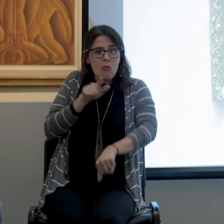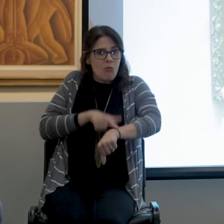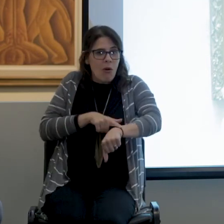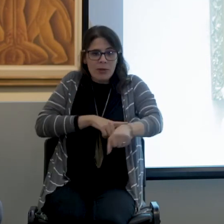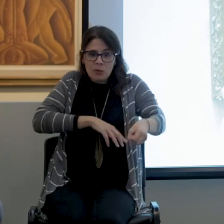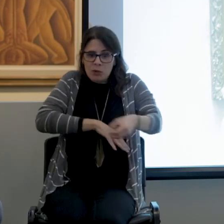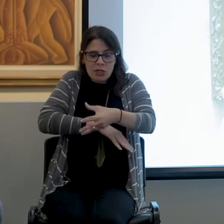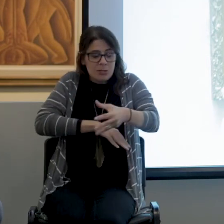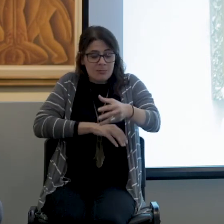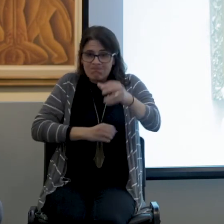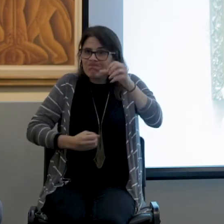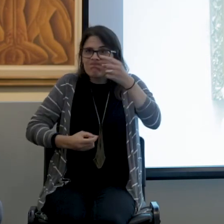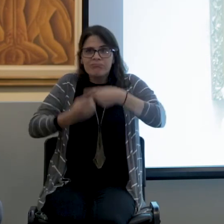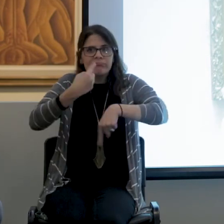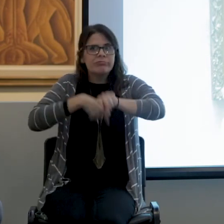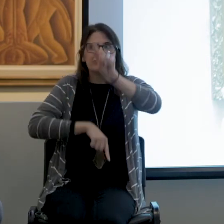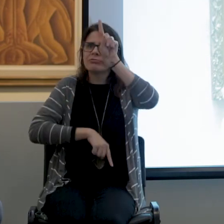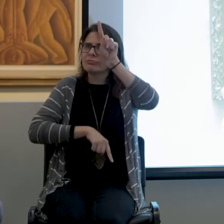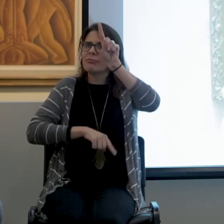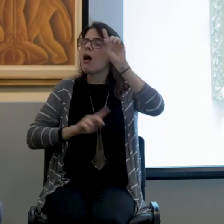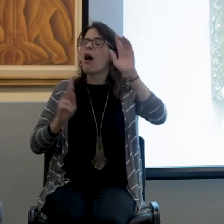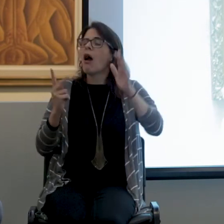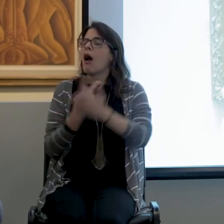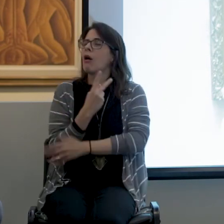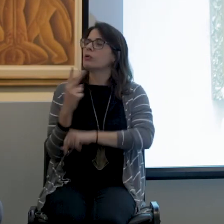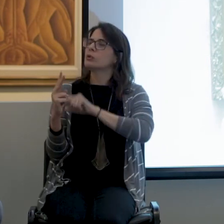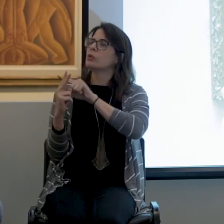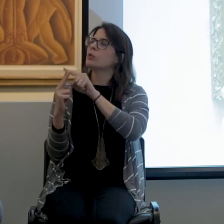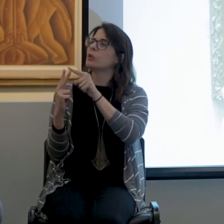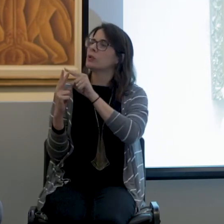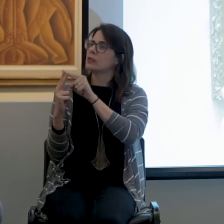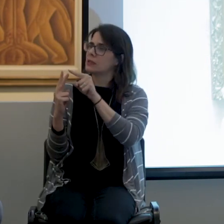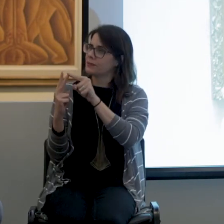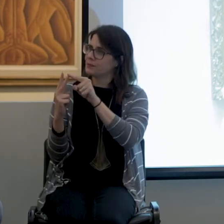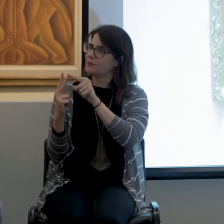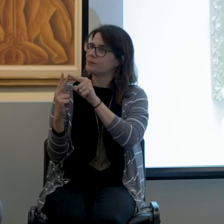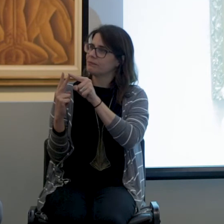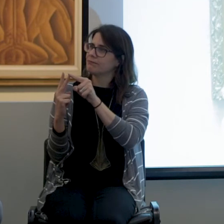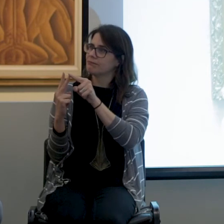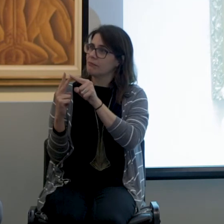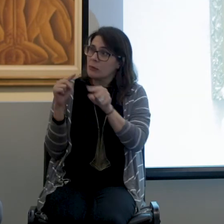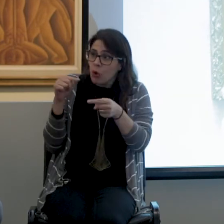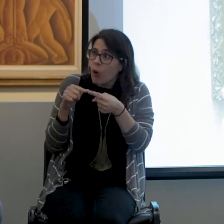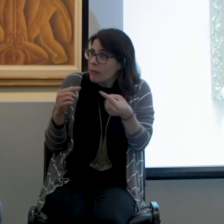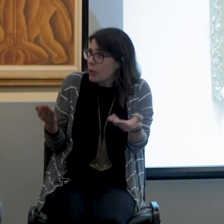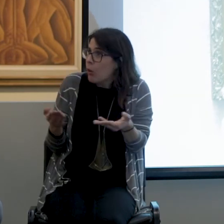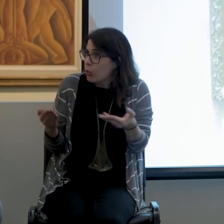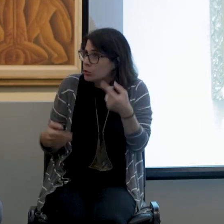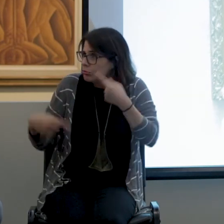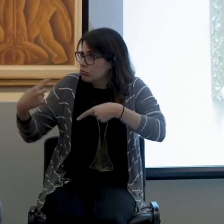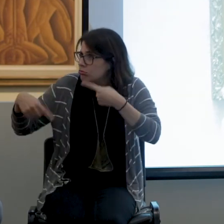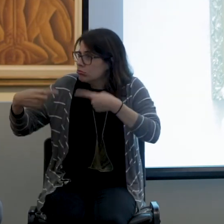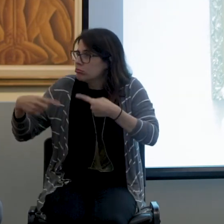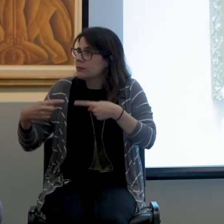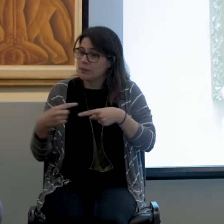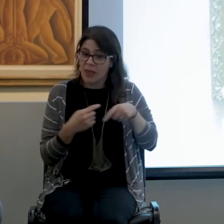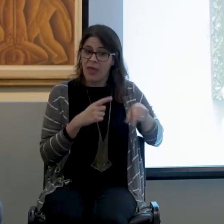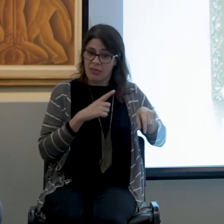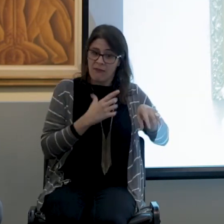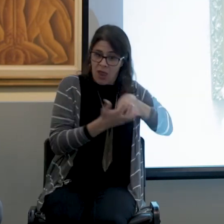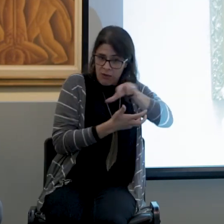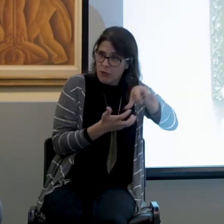modernismo, acontecem as duas coisas fundamentais, né, que tem a ver com tudo isso que nós estamos vendo aqui em volta de nós. A Revolução